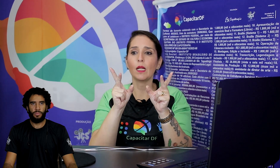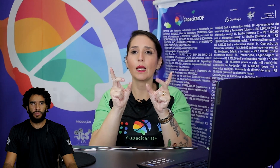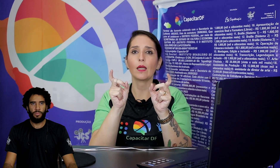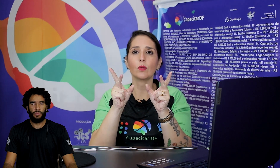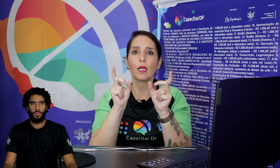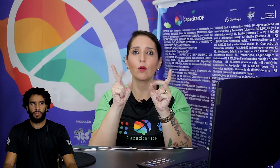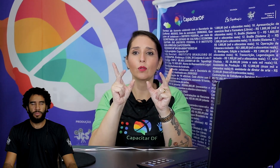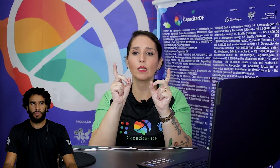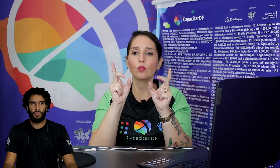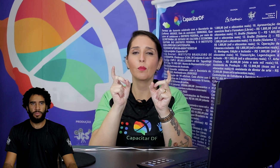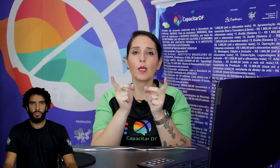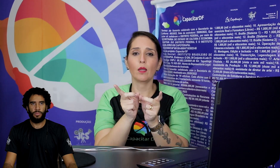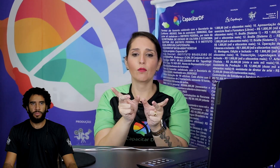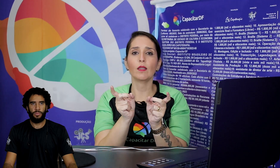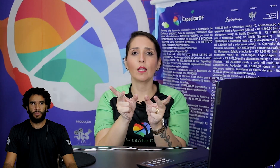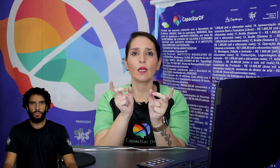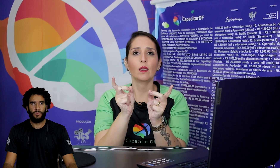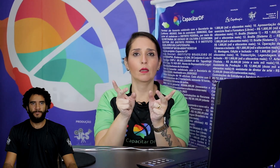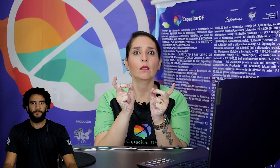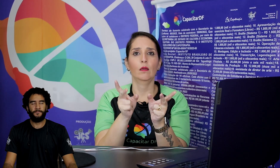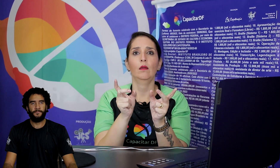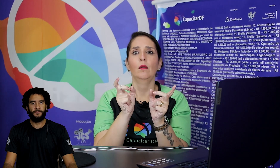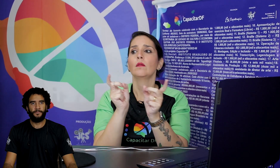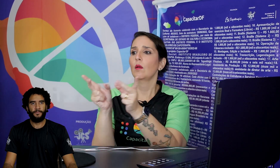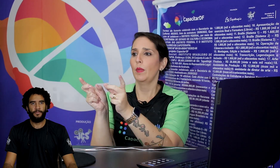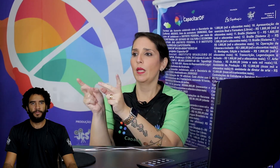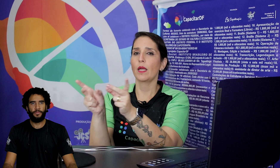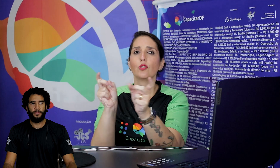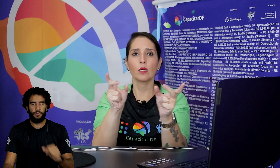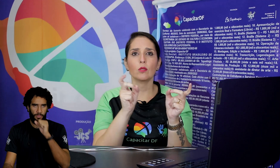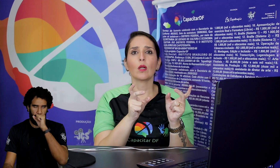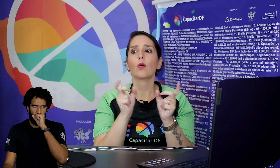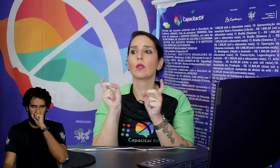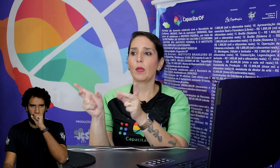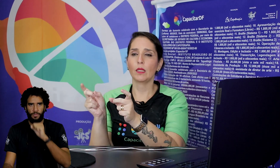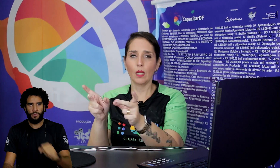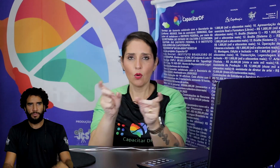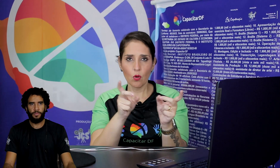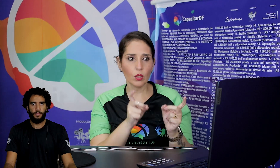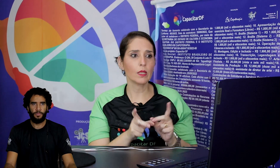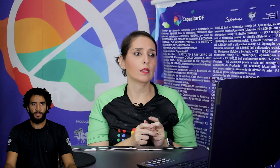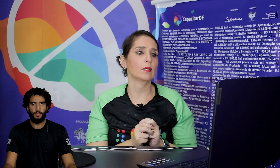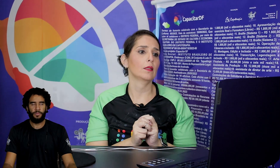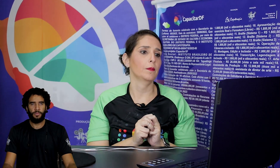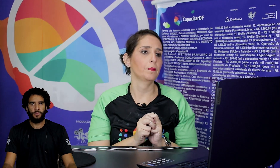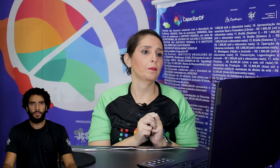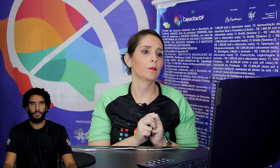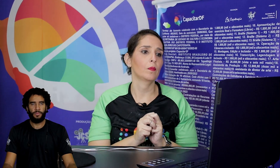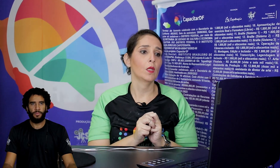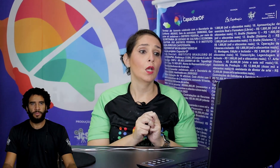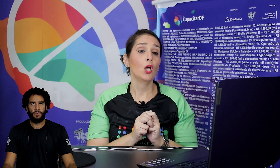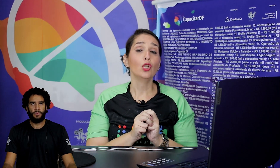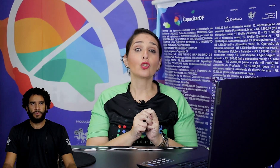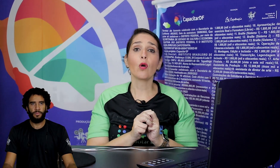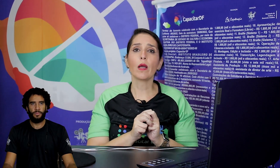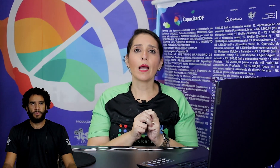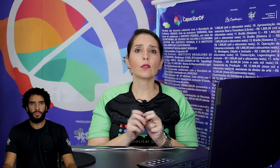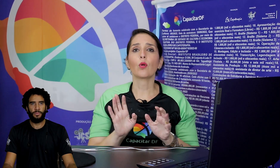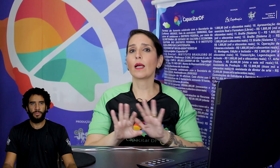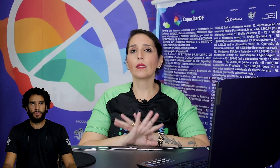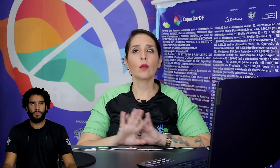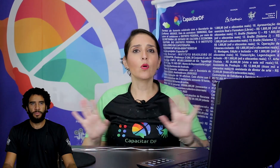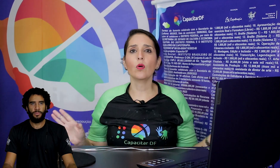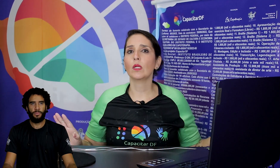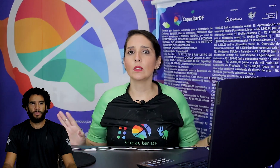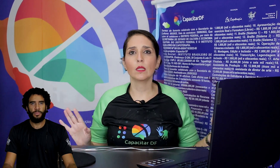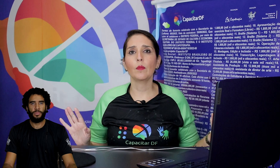um peteleco, né, com o dedo do meio. Vender. Também é direcional, também tem concordância. Trocar.